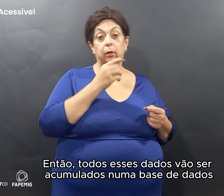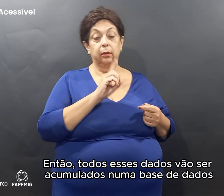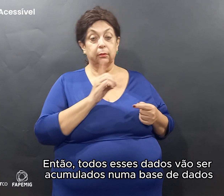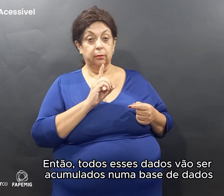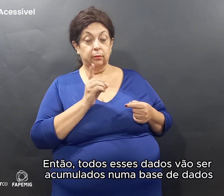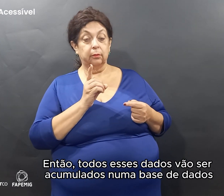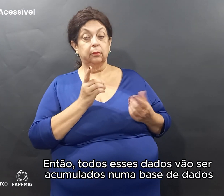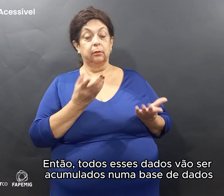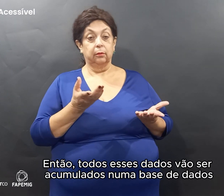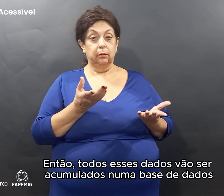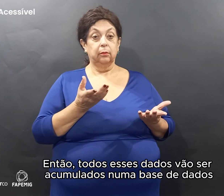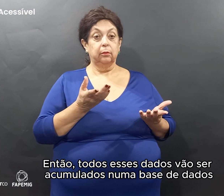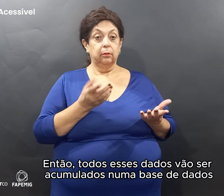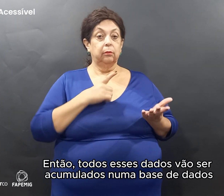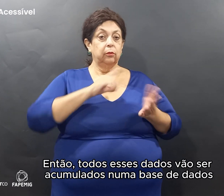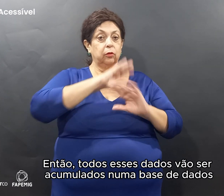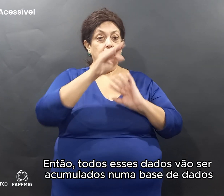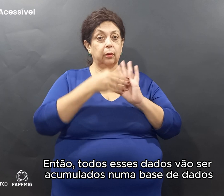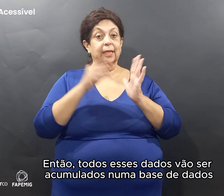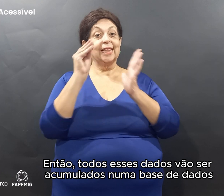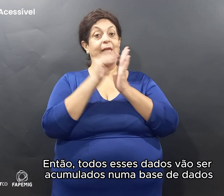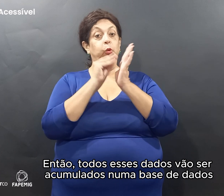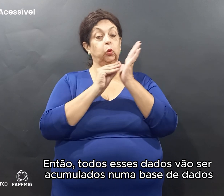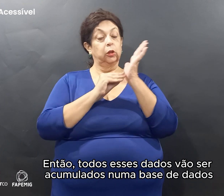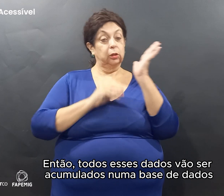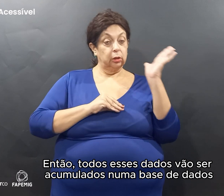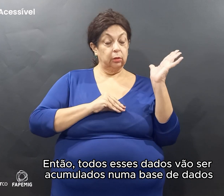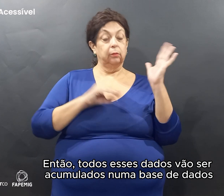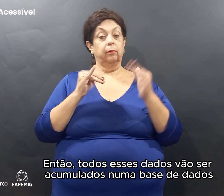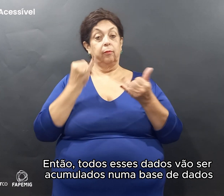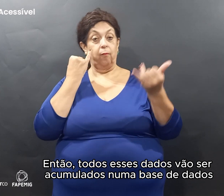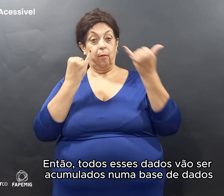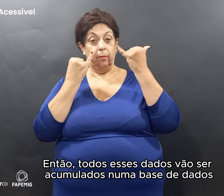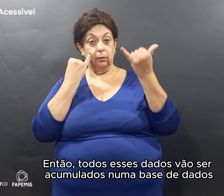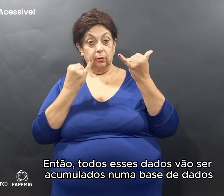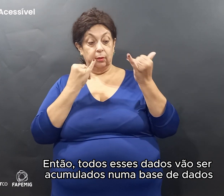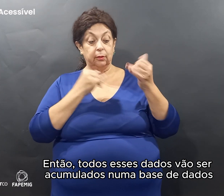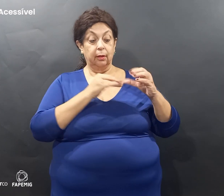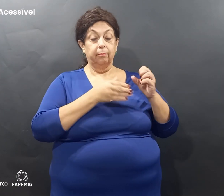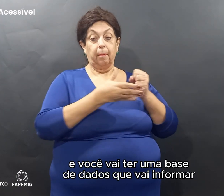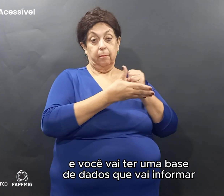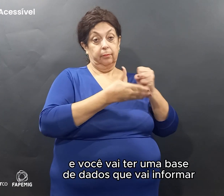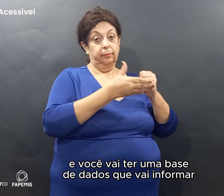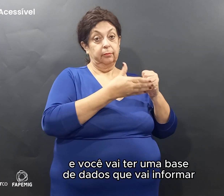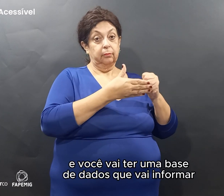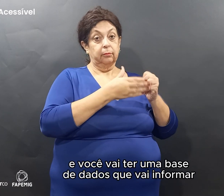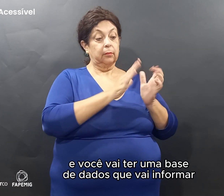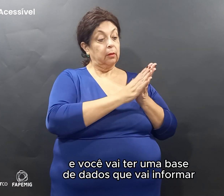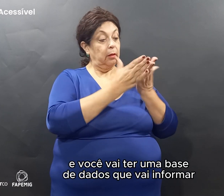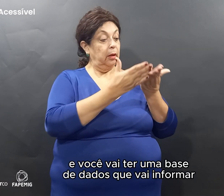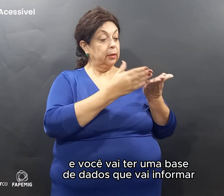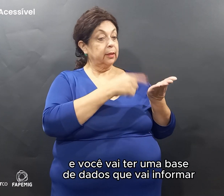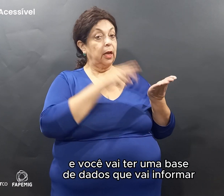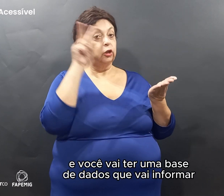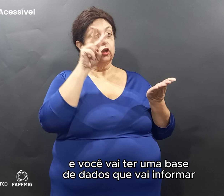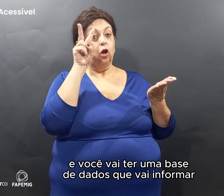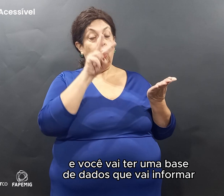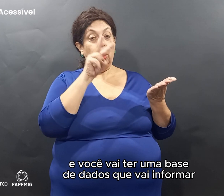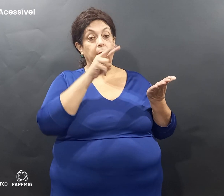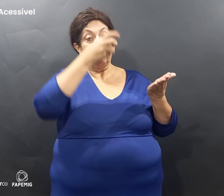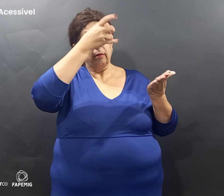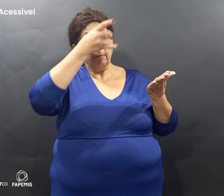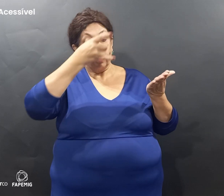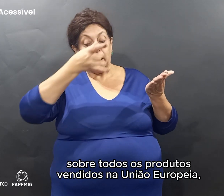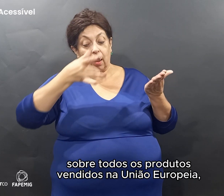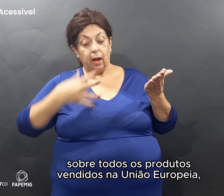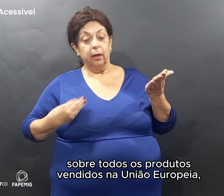Então, todos esses dados, eles vão ser acumulados numa base de dados e você vai ter uma base de dados que vai